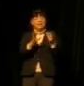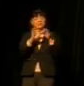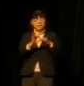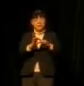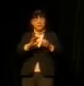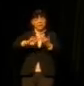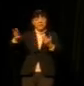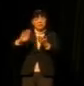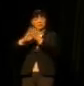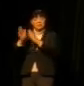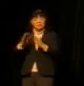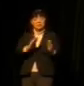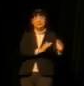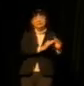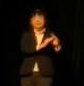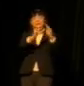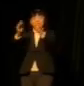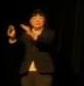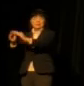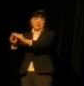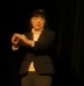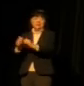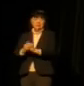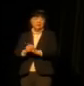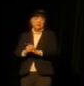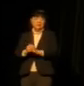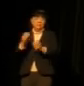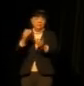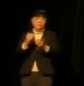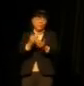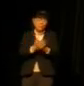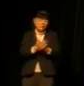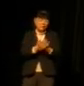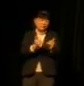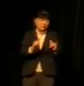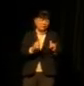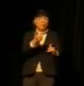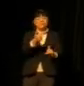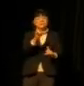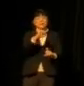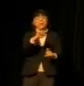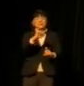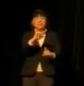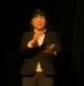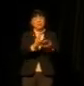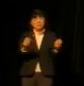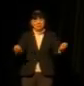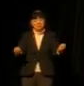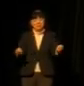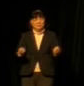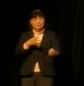ってしまいました。だからね、残ってるのは本家、じいちゃんばあちゃんは残ってるんです、地元にね。で、50